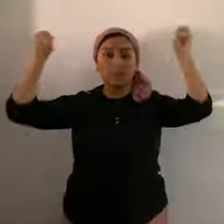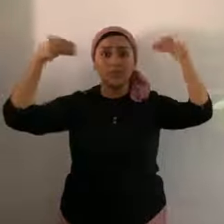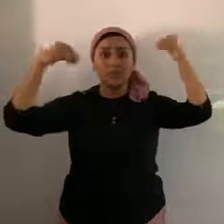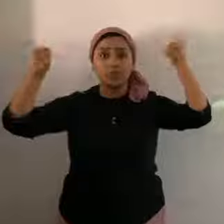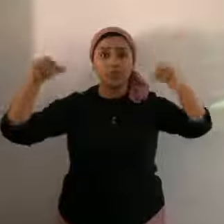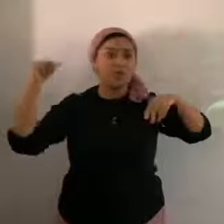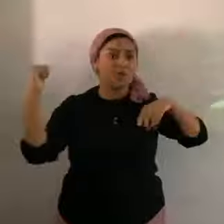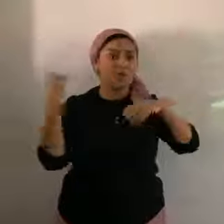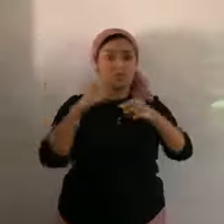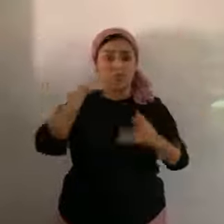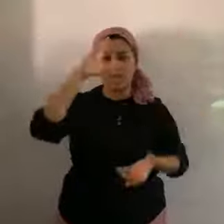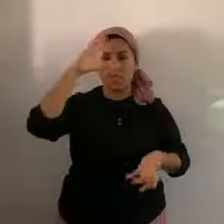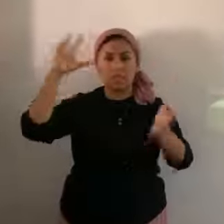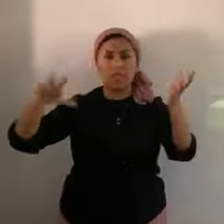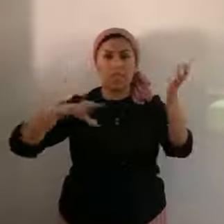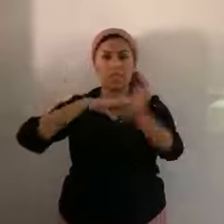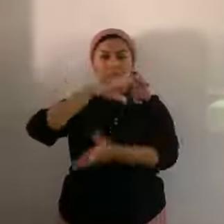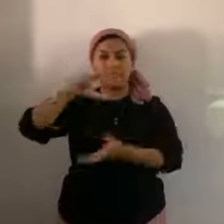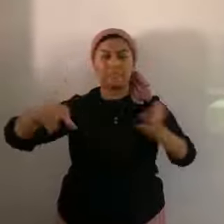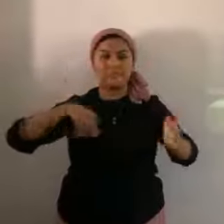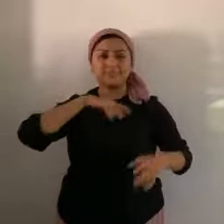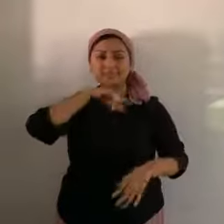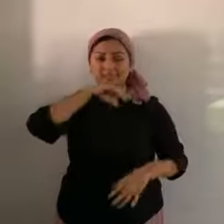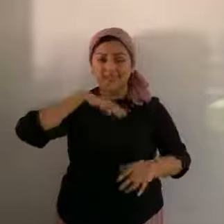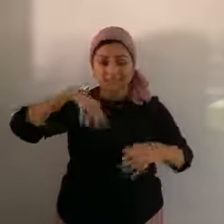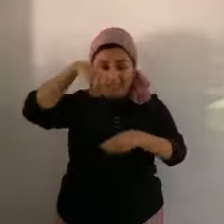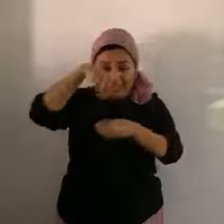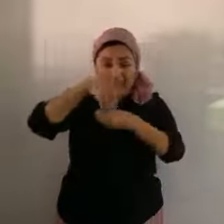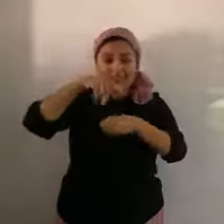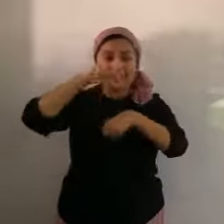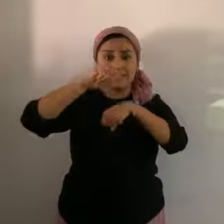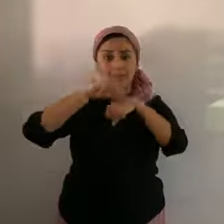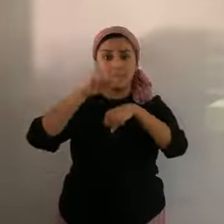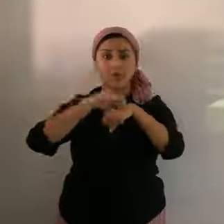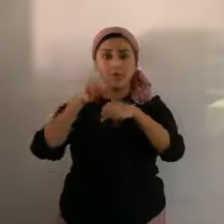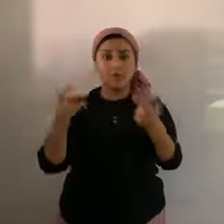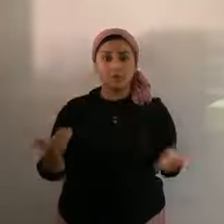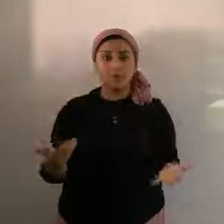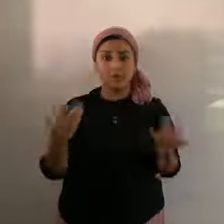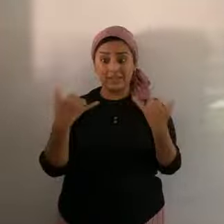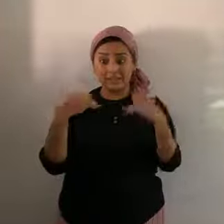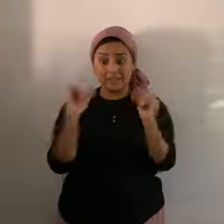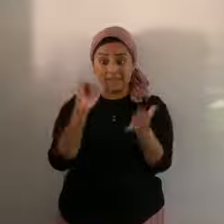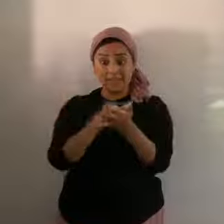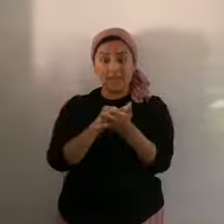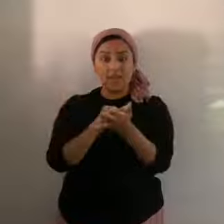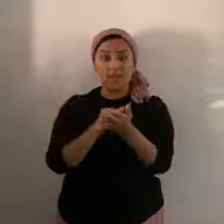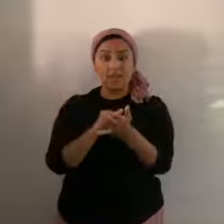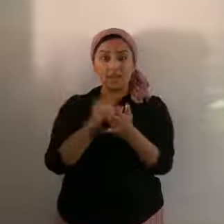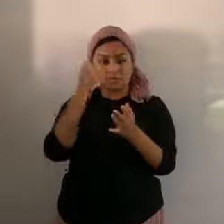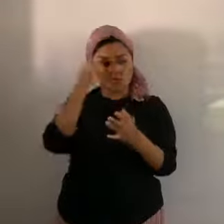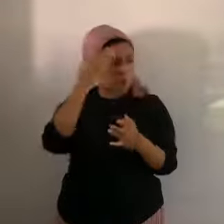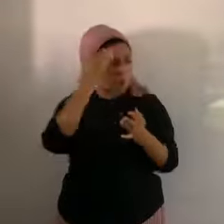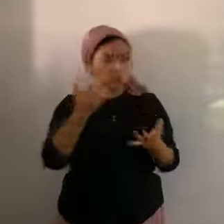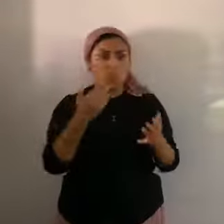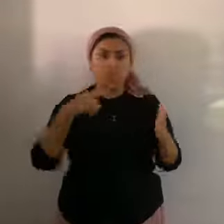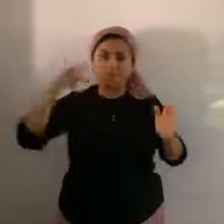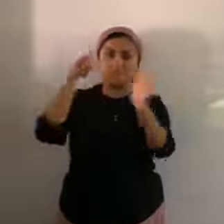todo hecho una asquerosidad en el templo. Y aún así, muy indignados, querían